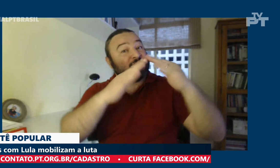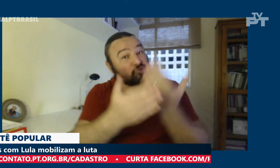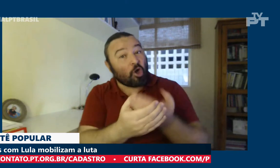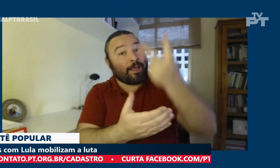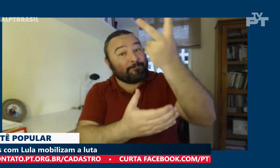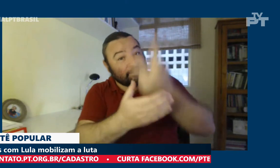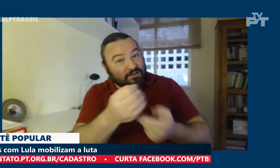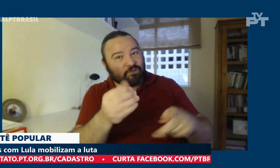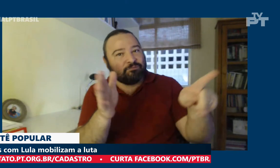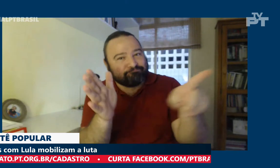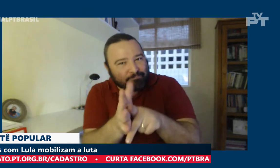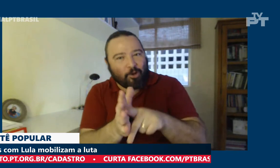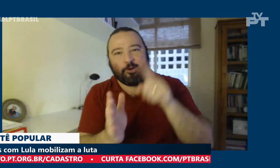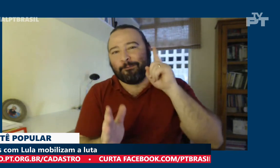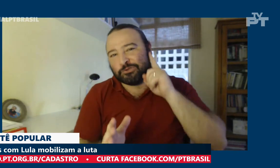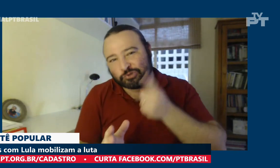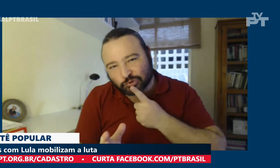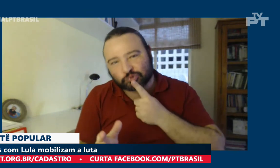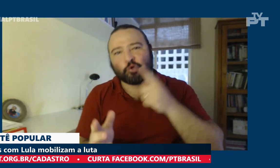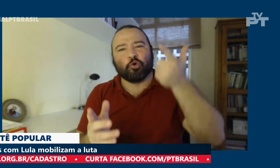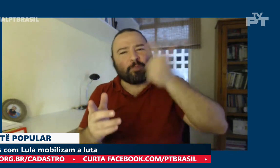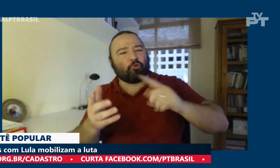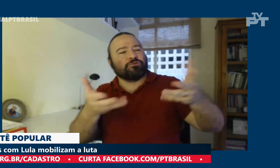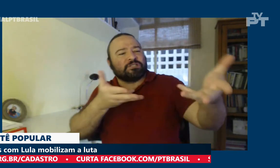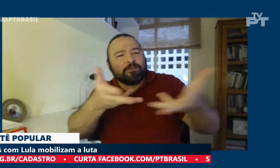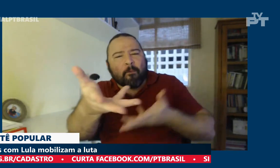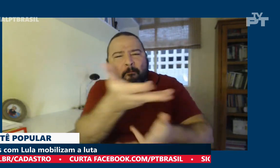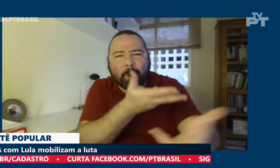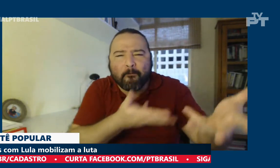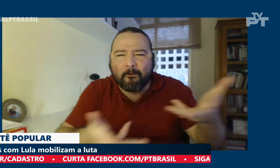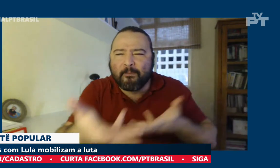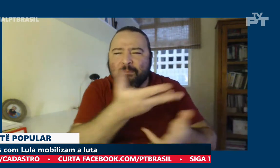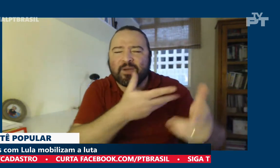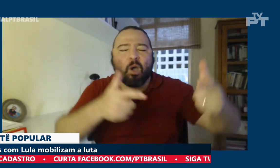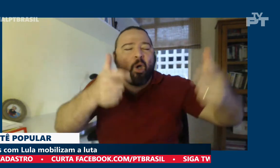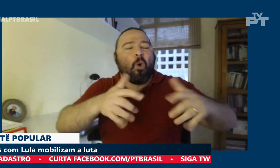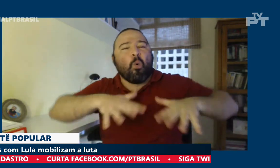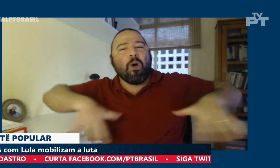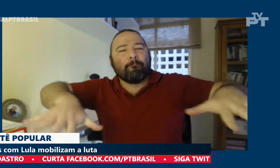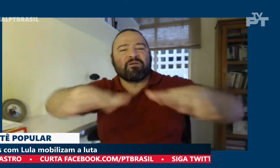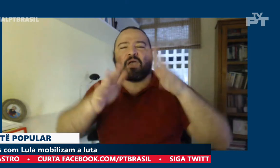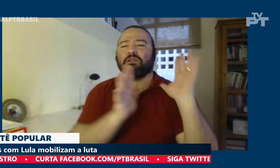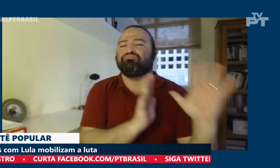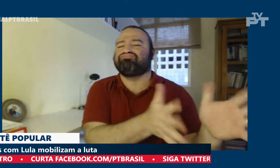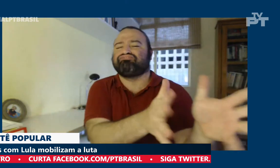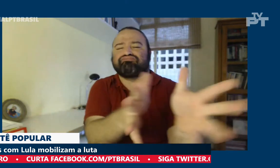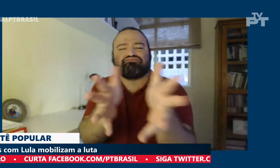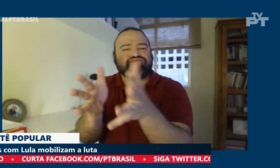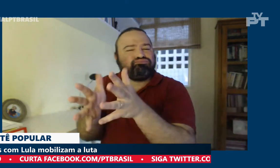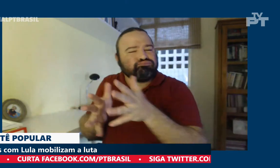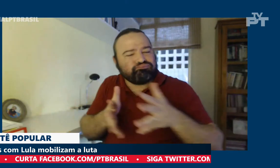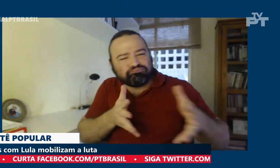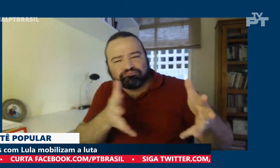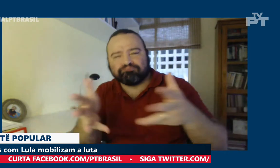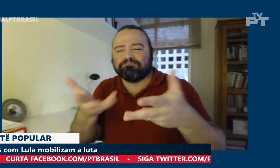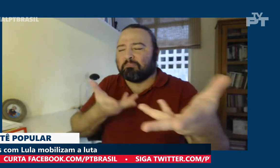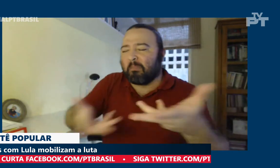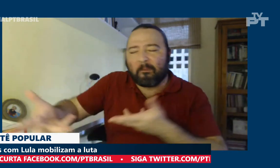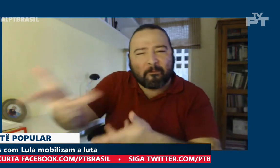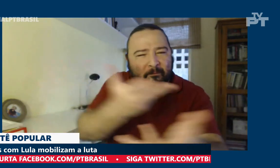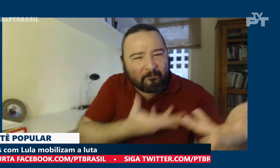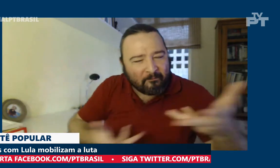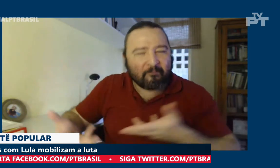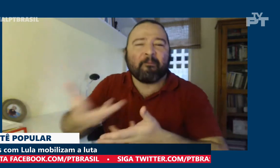construir escolas bilíngues, né? Escolas bilíngues para pessoas surdas, para que seja mediado a língua